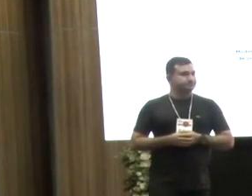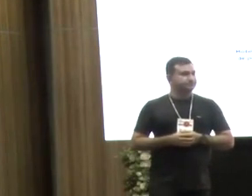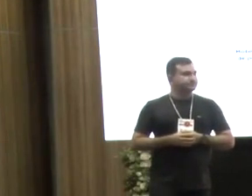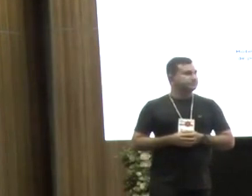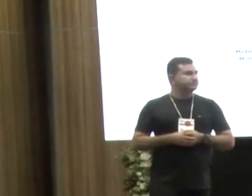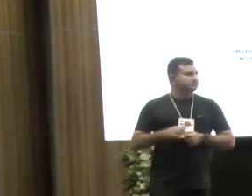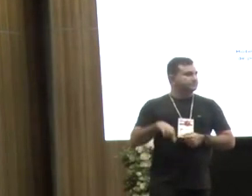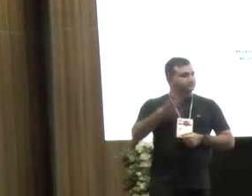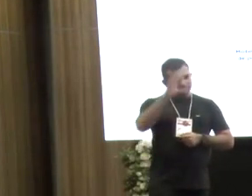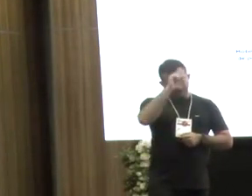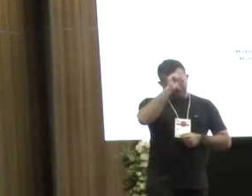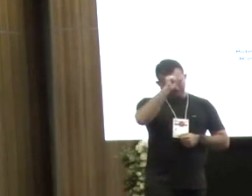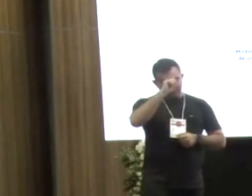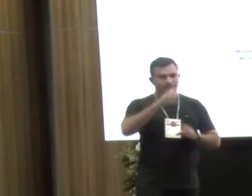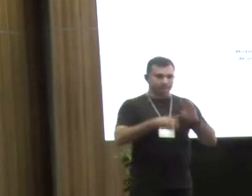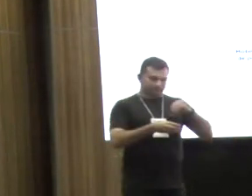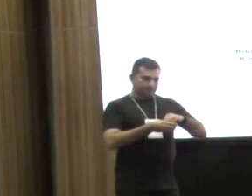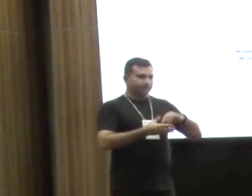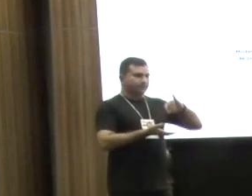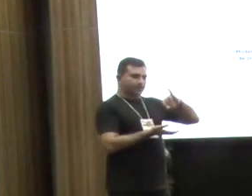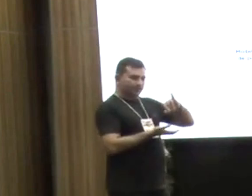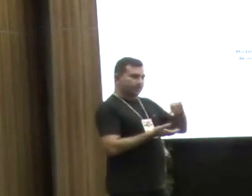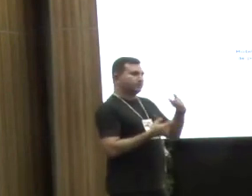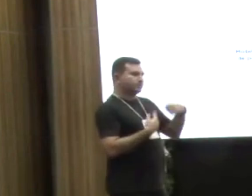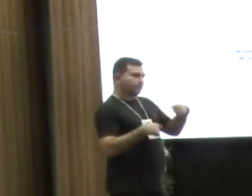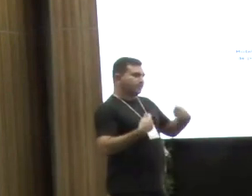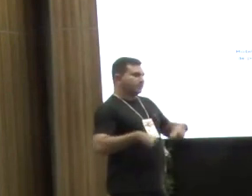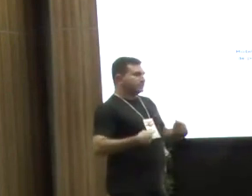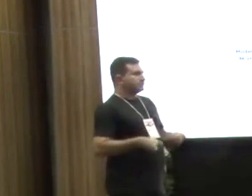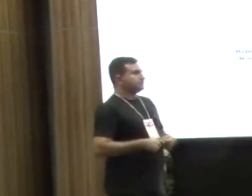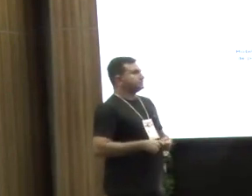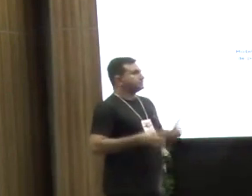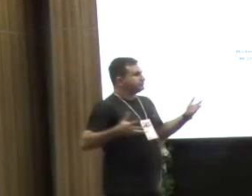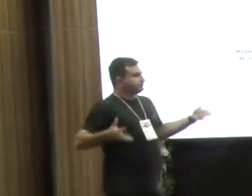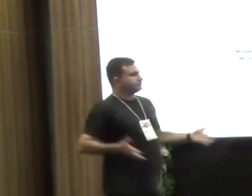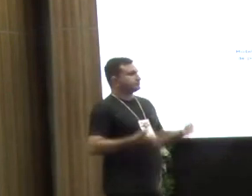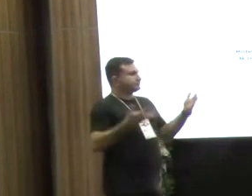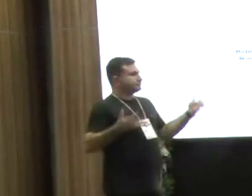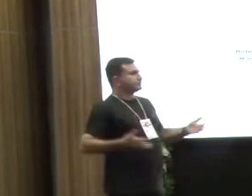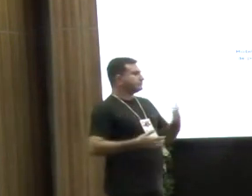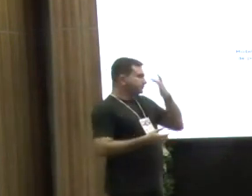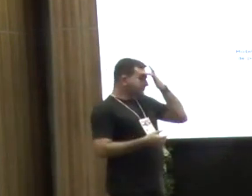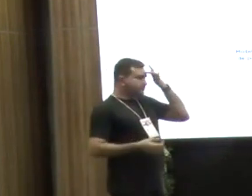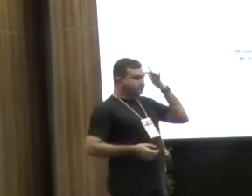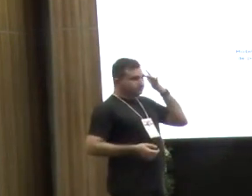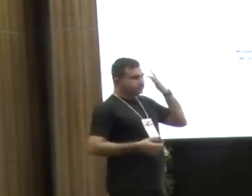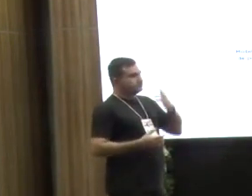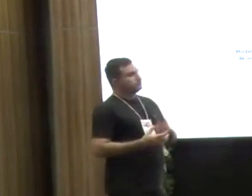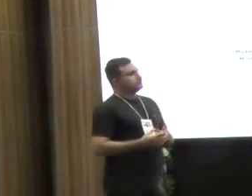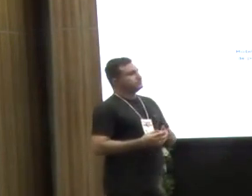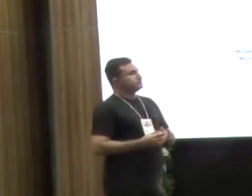dentro do modo de produção capitalista. E é preciso mobilizar pessoas.